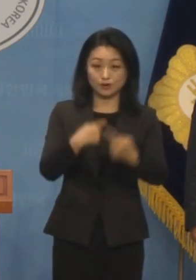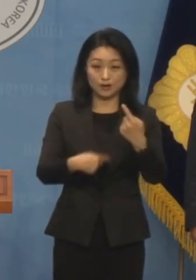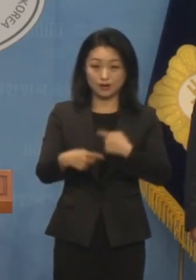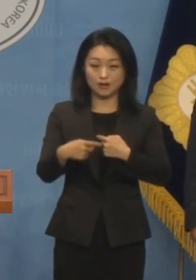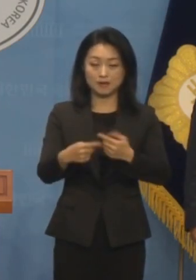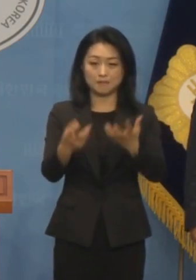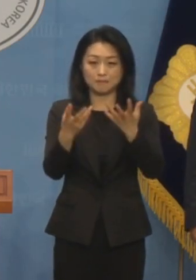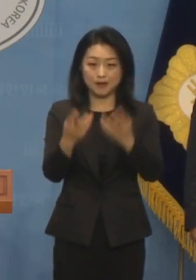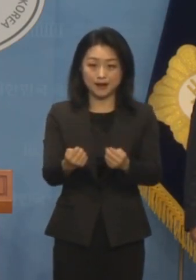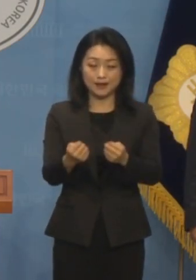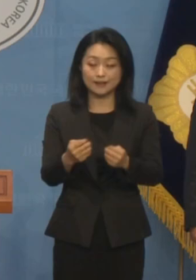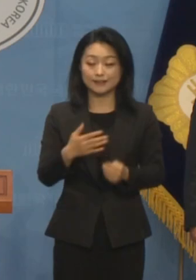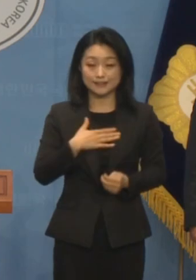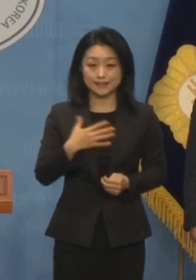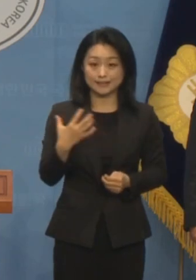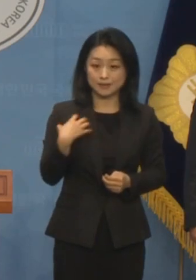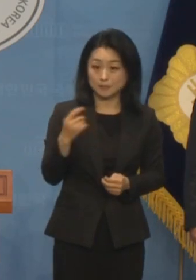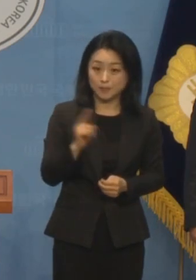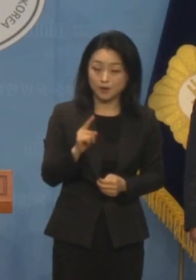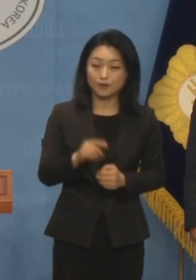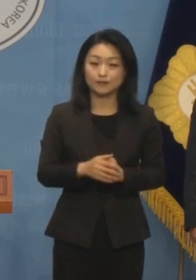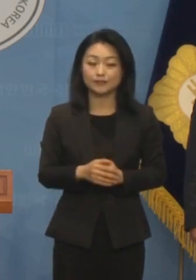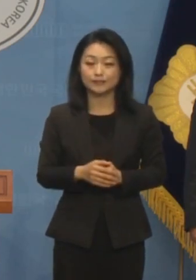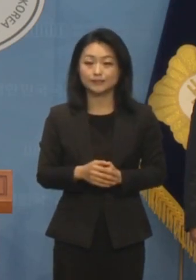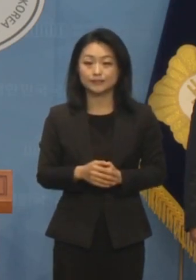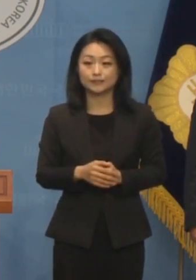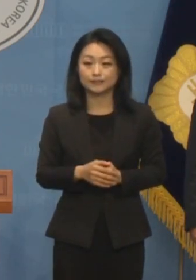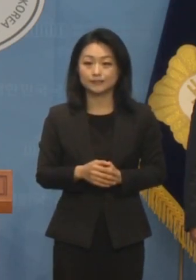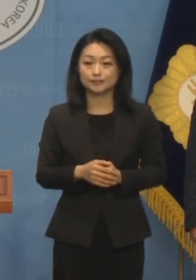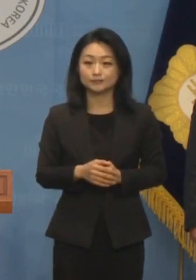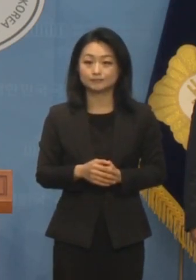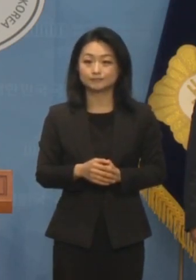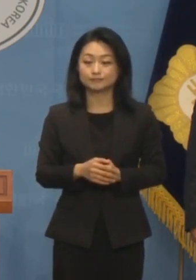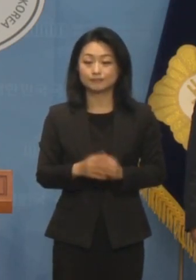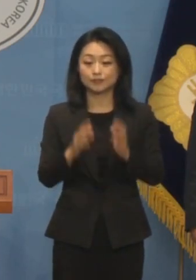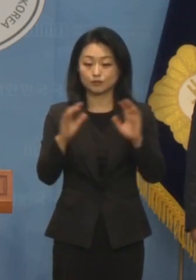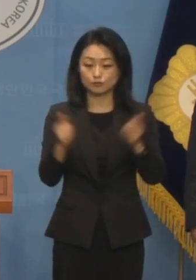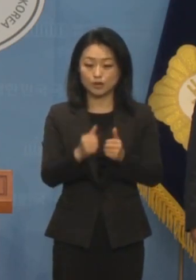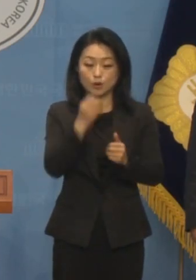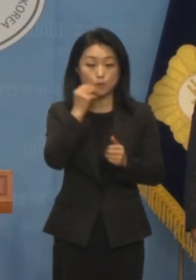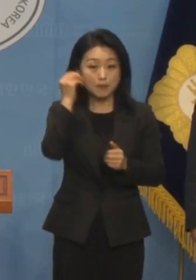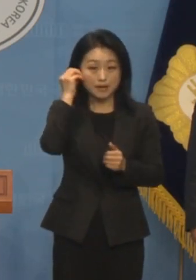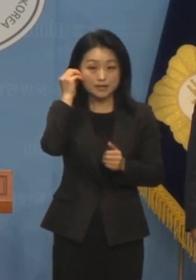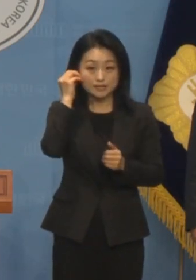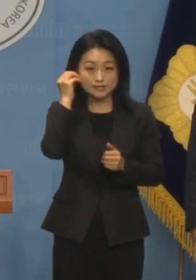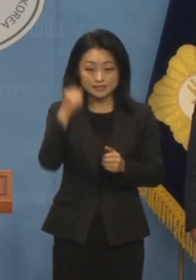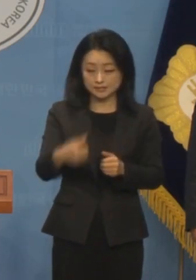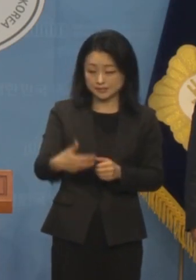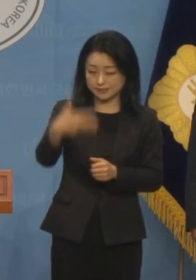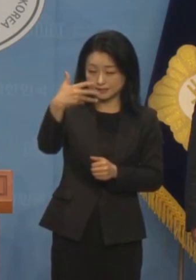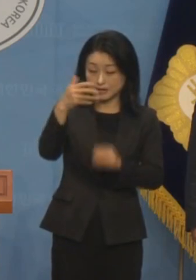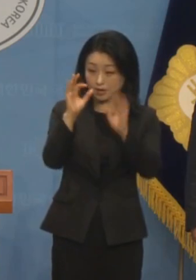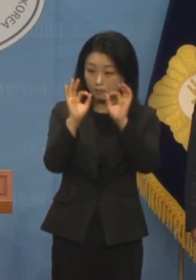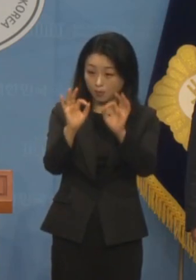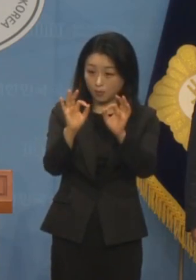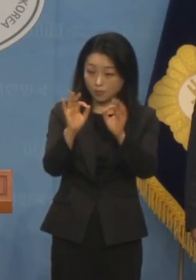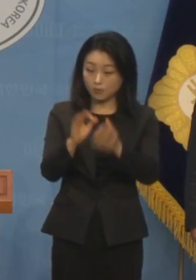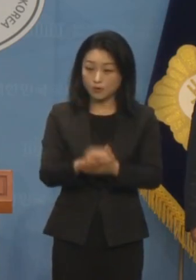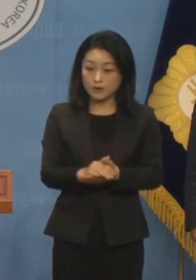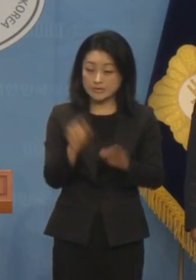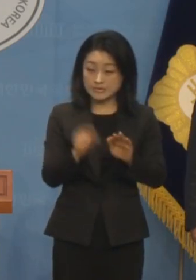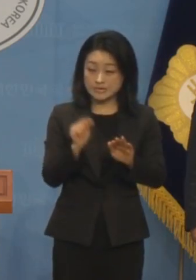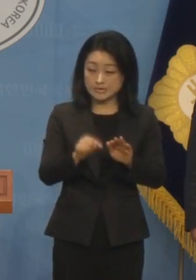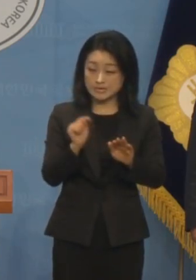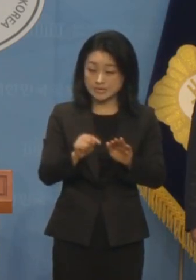반드시 동참하기 위해 수십 분에서 수시간까지 국회 홈페이지를 열어두고 기다렸다는 국민들의